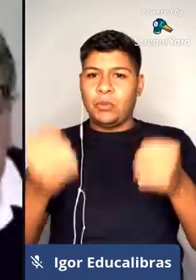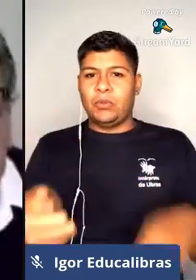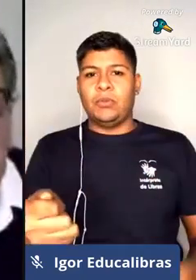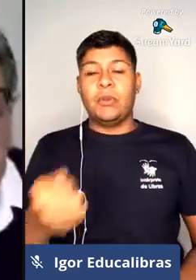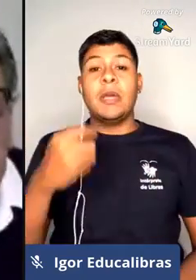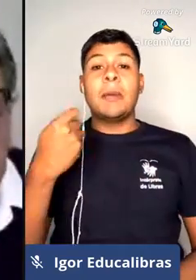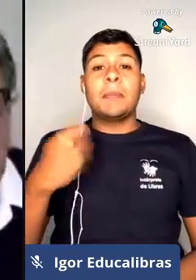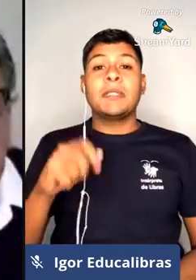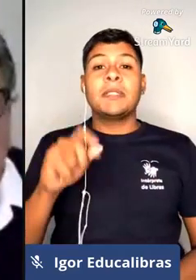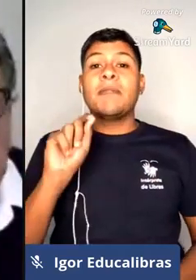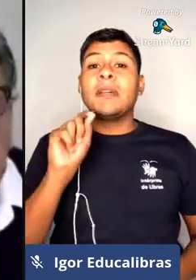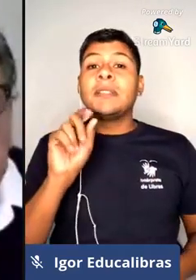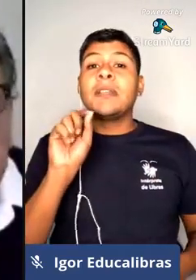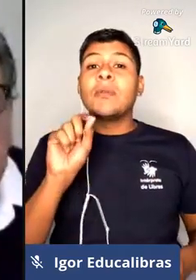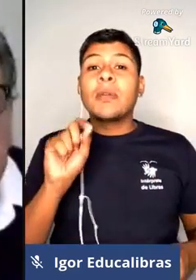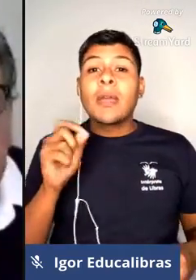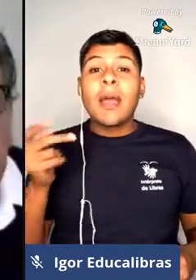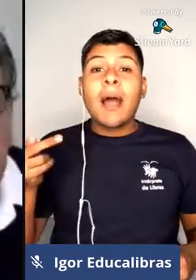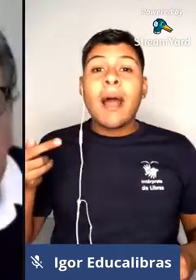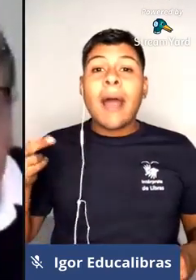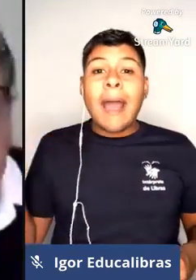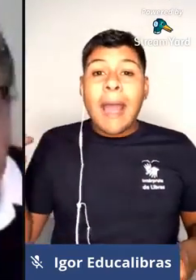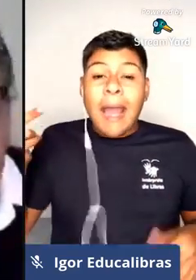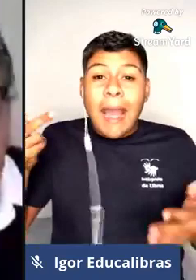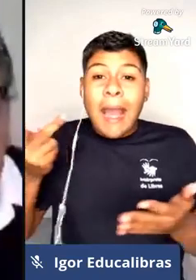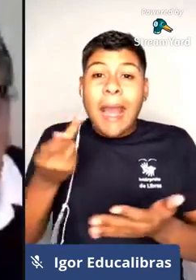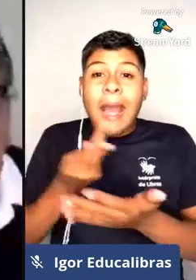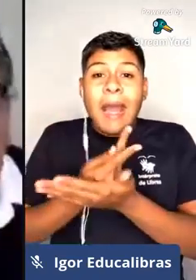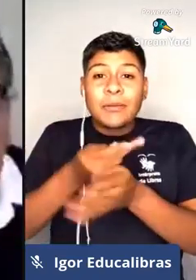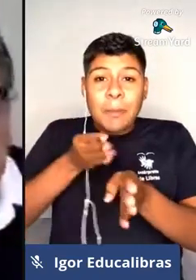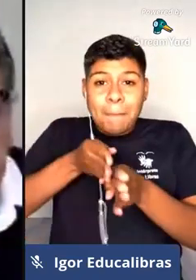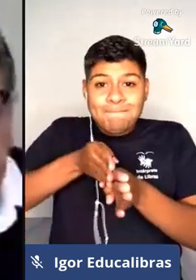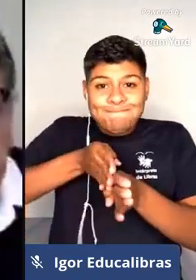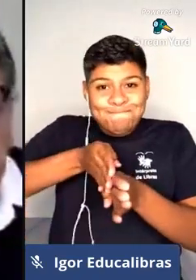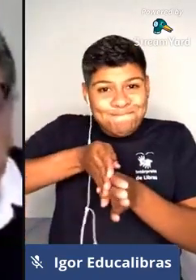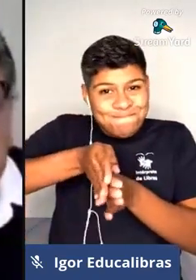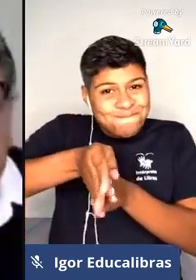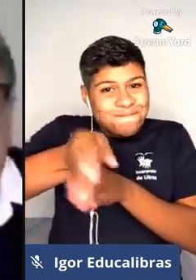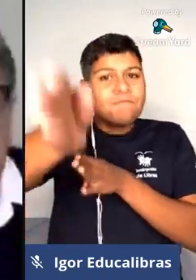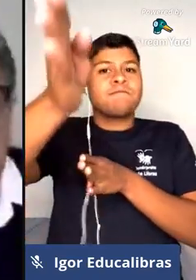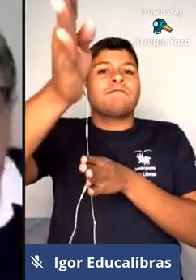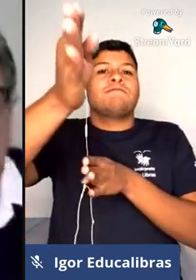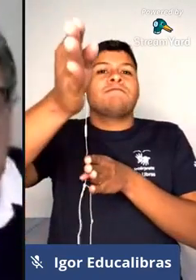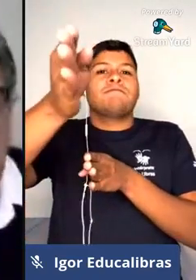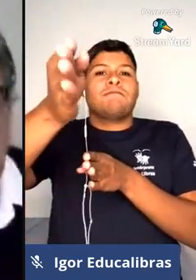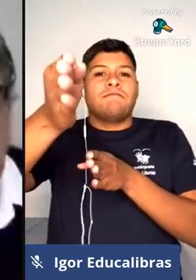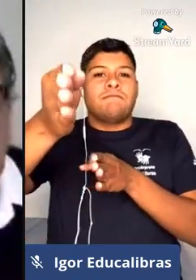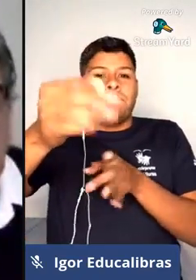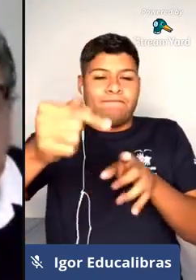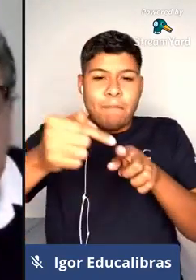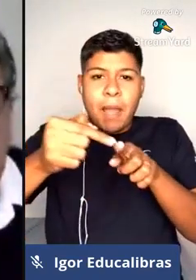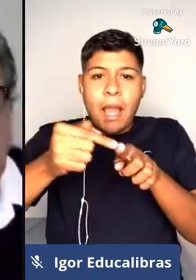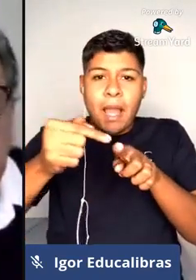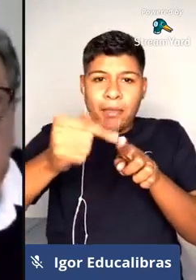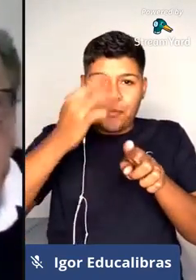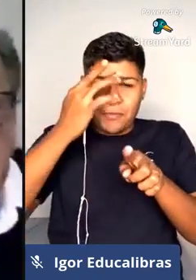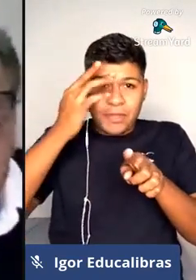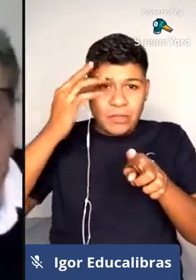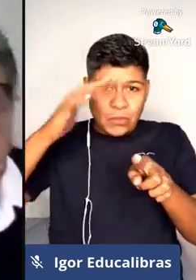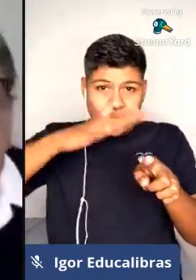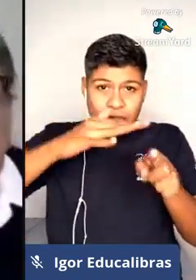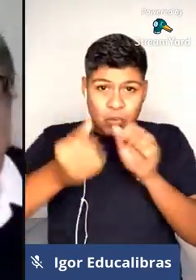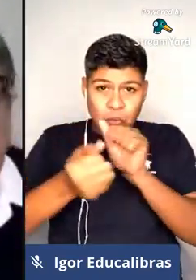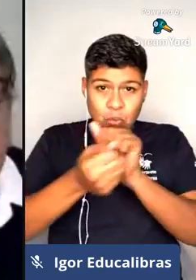fazer funcionar. Nós temos que levar a mensagem aos bairros, através das